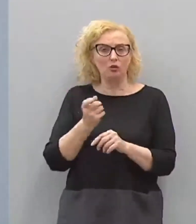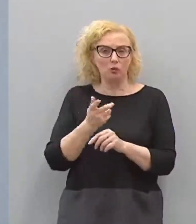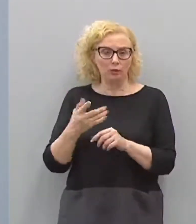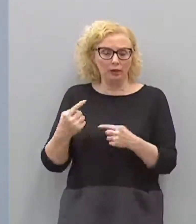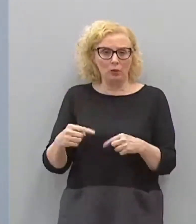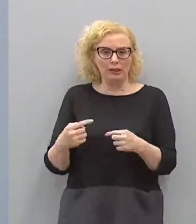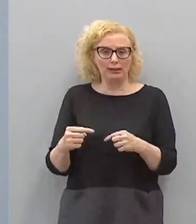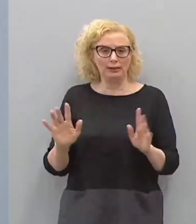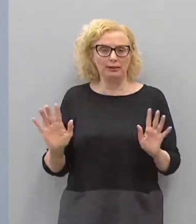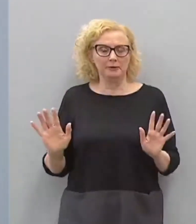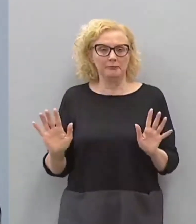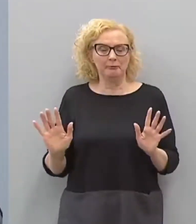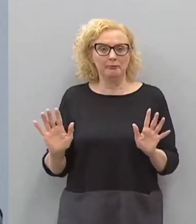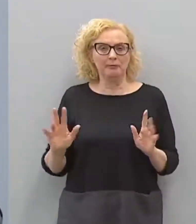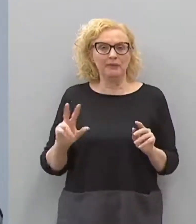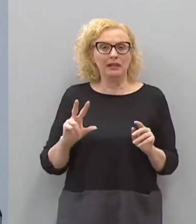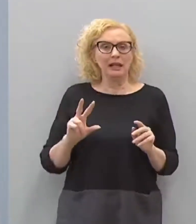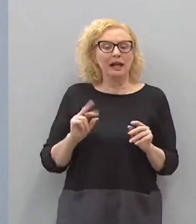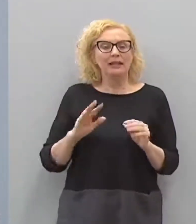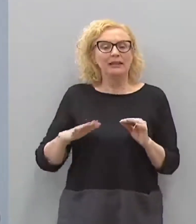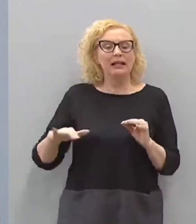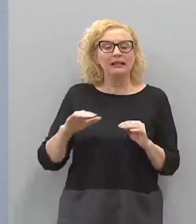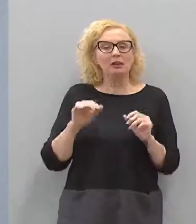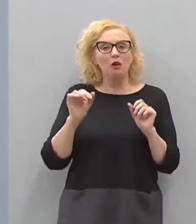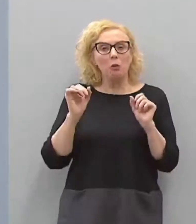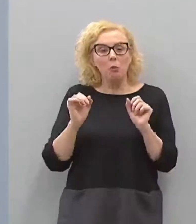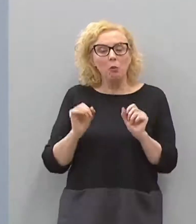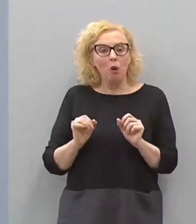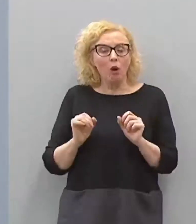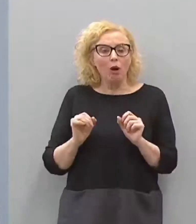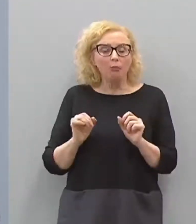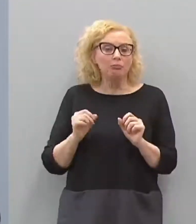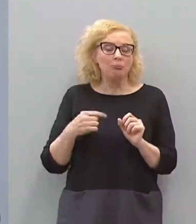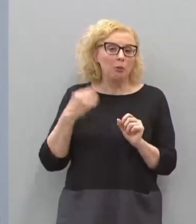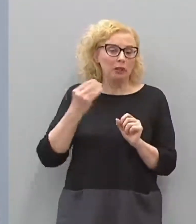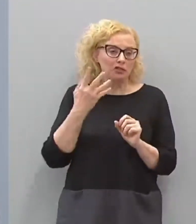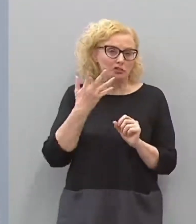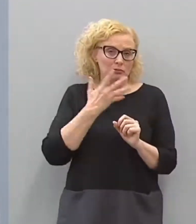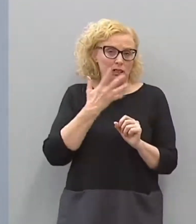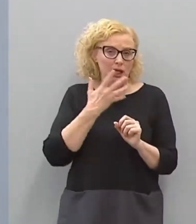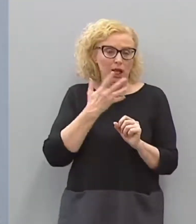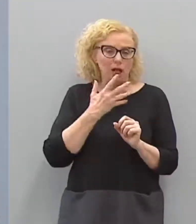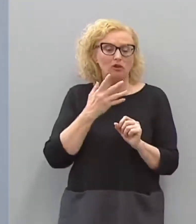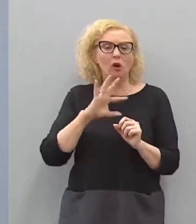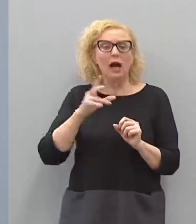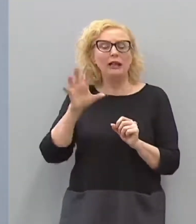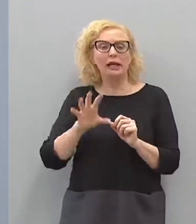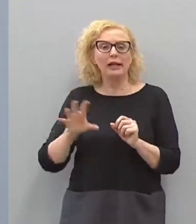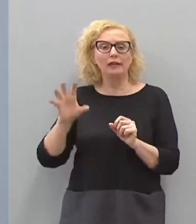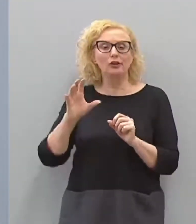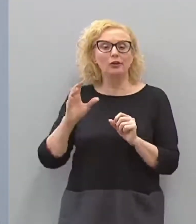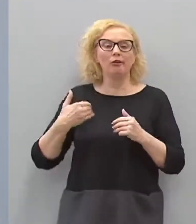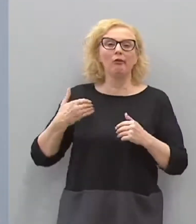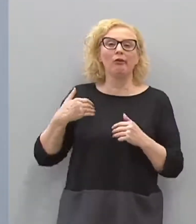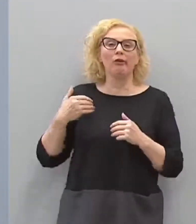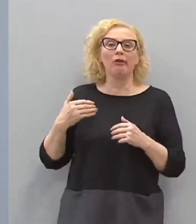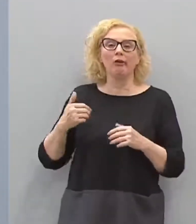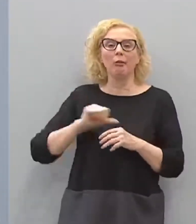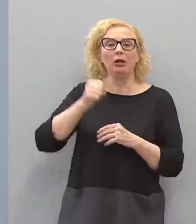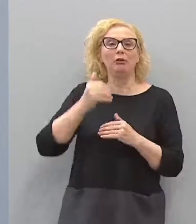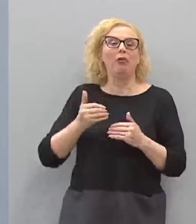non è che il trentino può che sarebbe ritengo anche sbagliato pensare di andare avanti altre regioni per approviggionarsi autonomamente